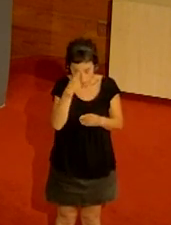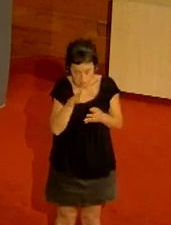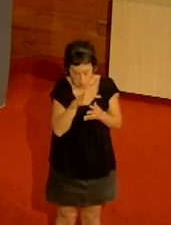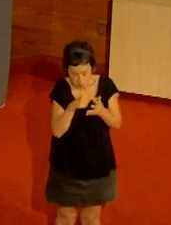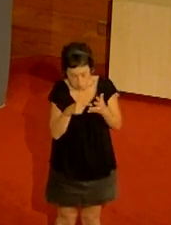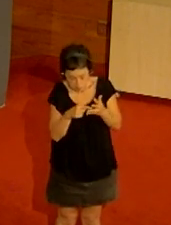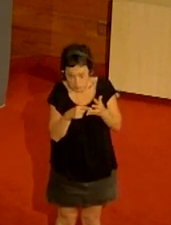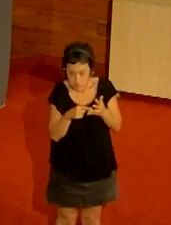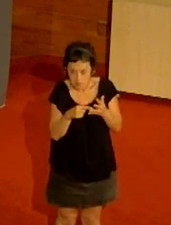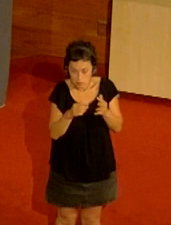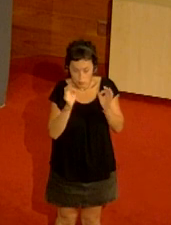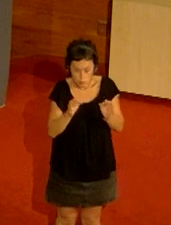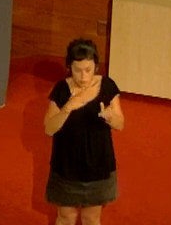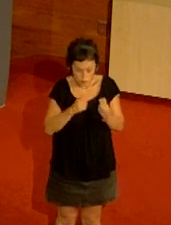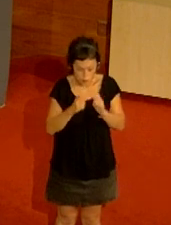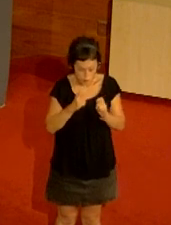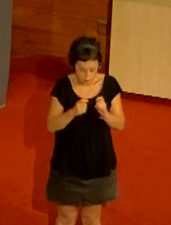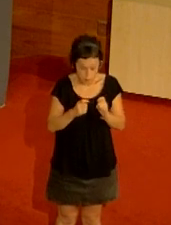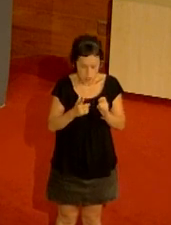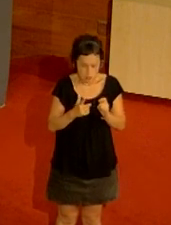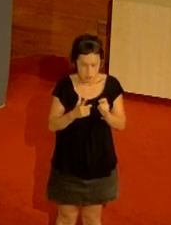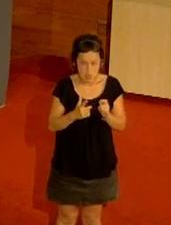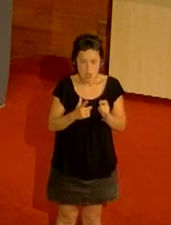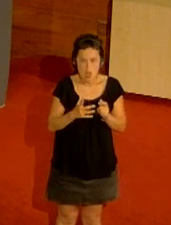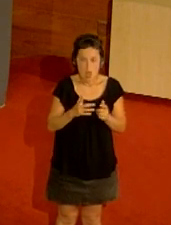pues hay un proceso de transformación e incluso de autodestrucción a veces,